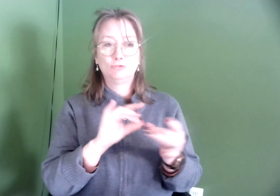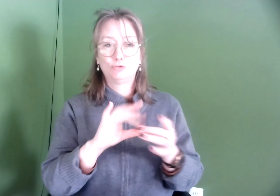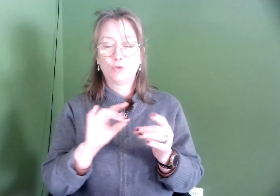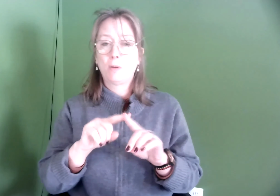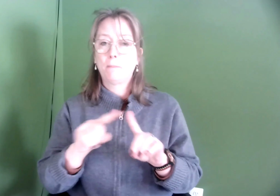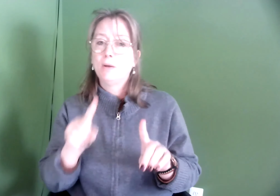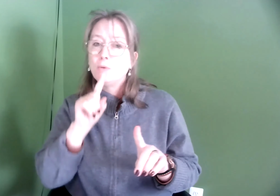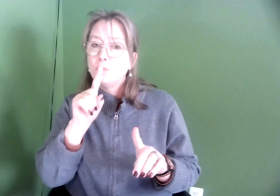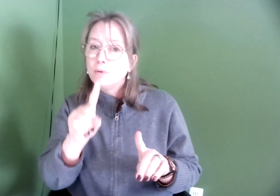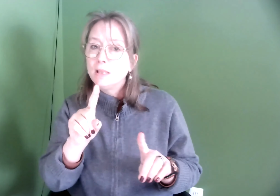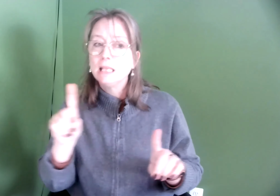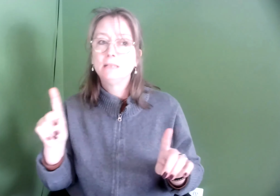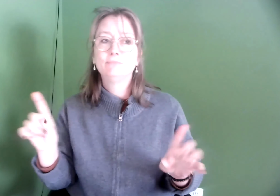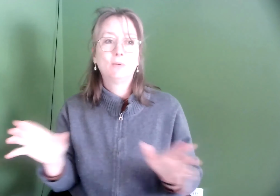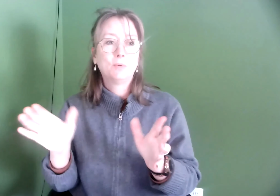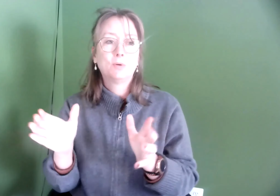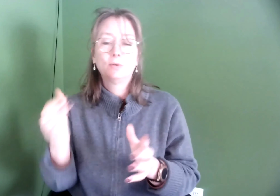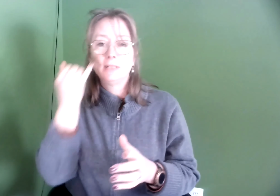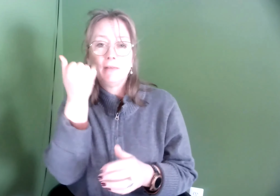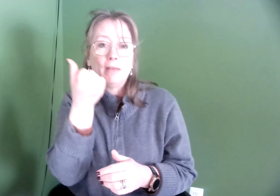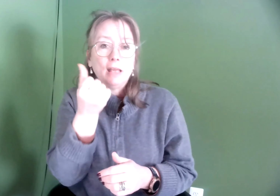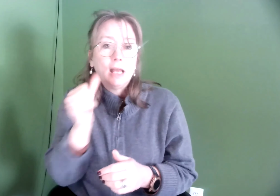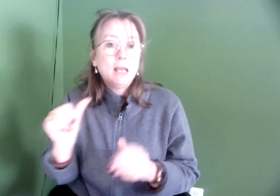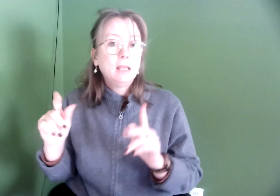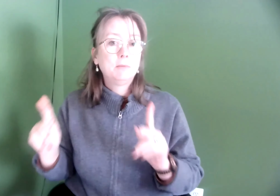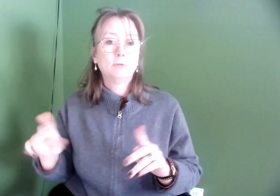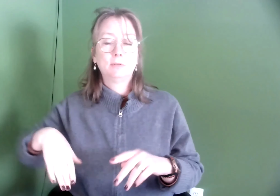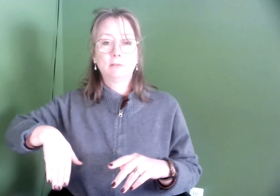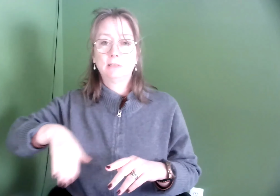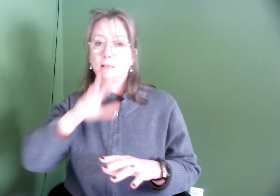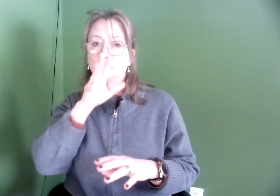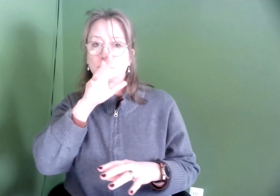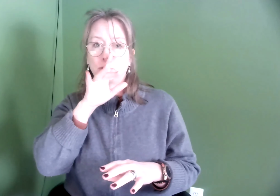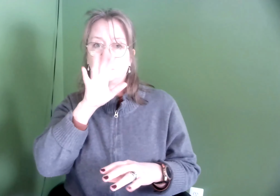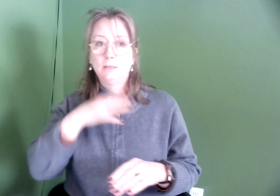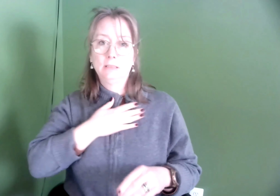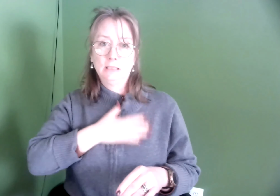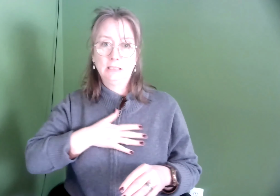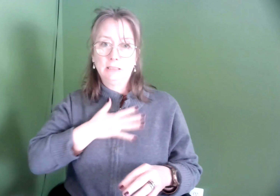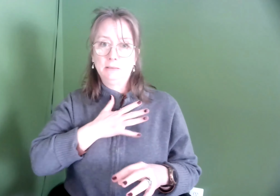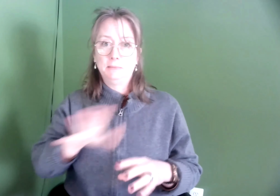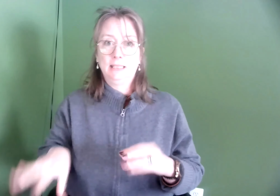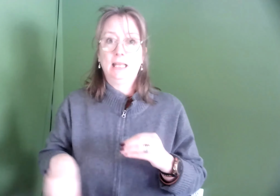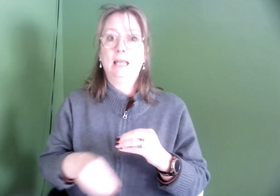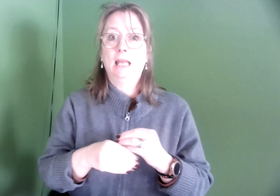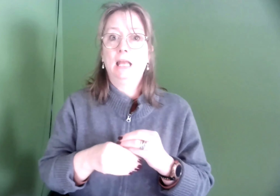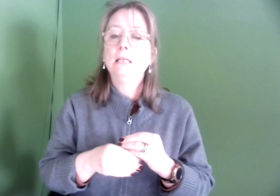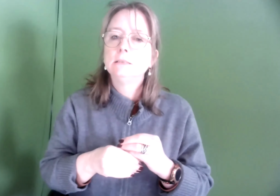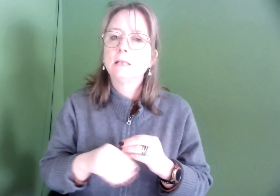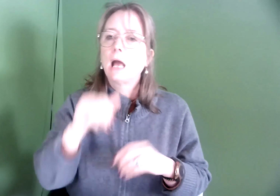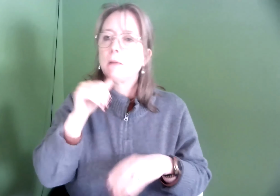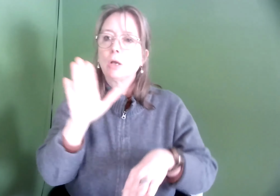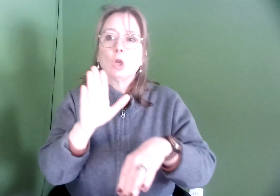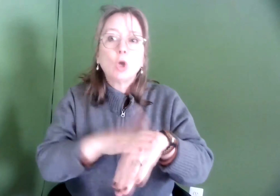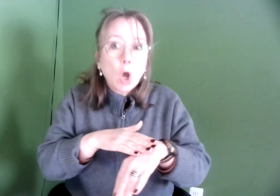someone who hasn't spoke to speak, please. I'm not going to call on